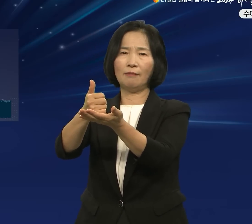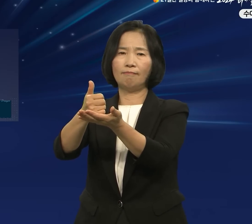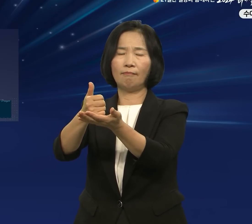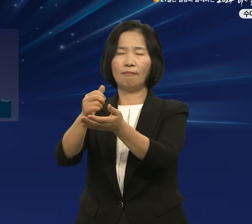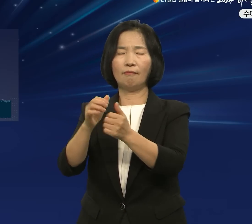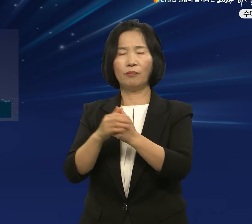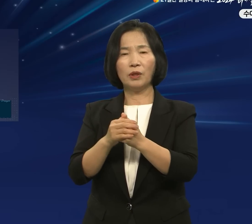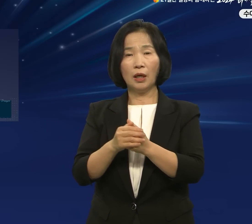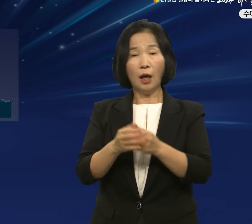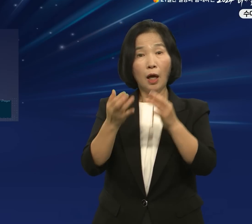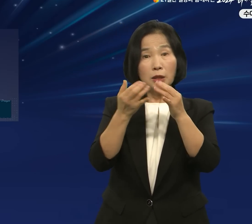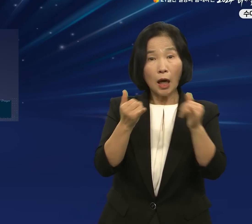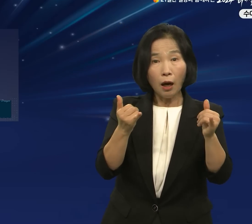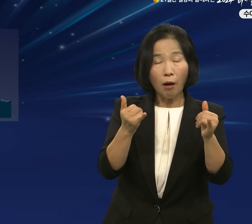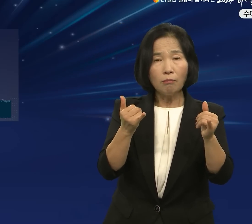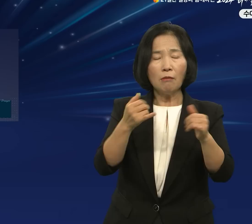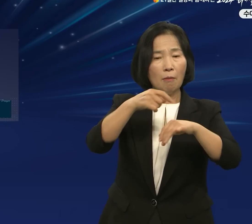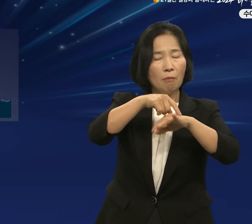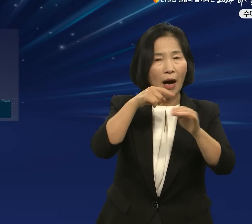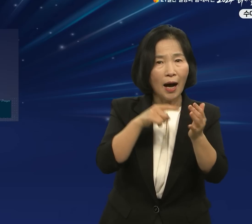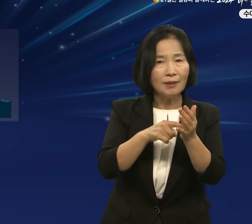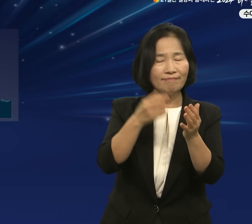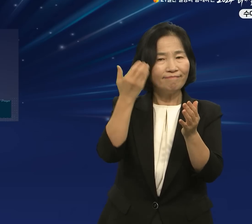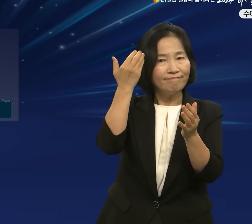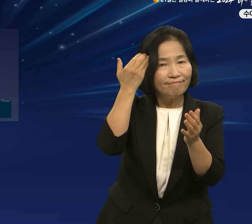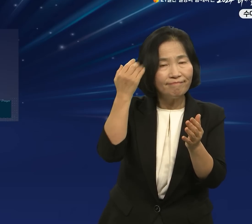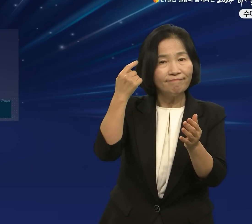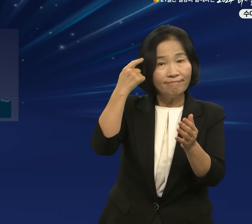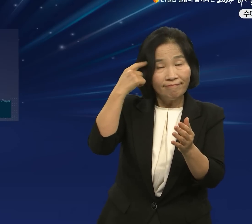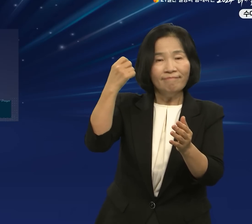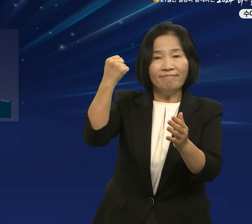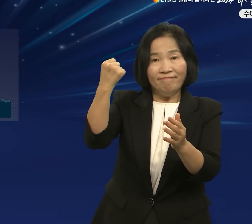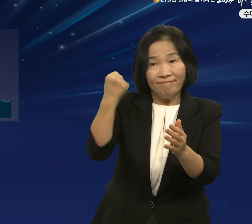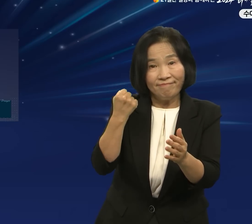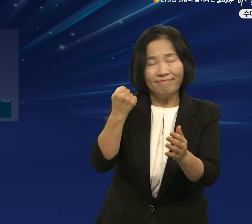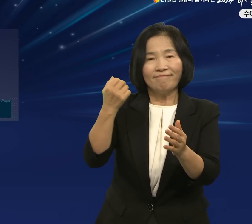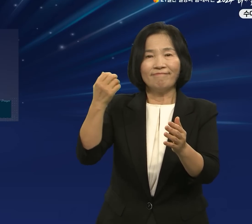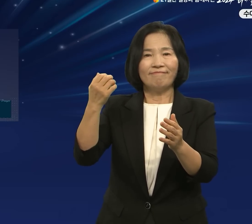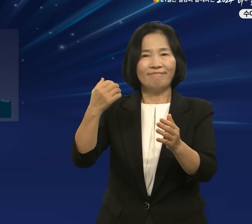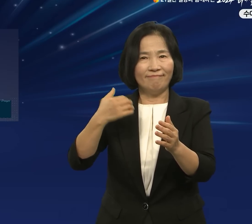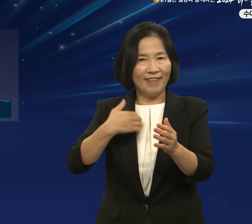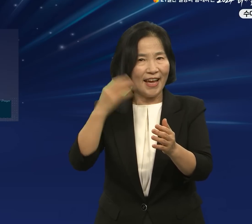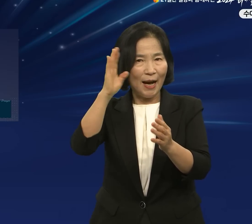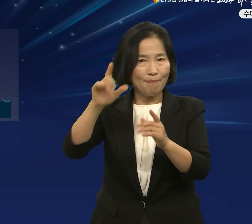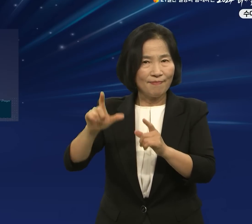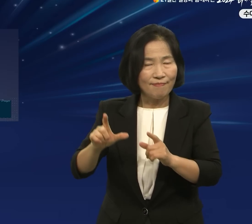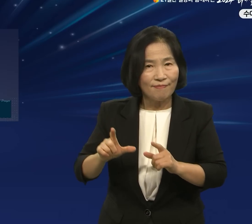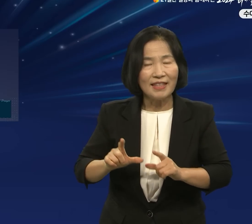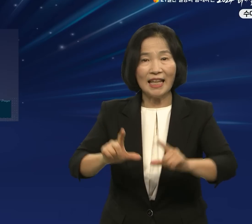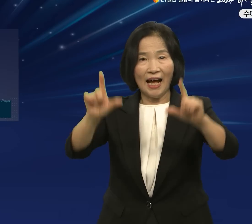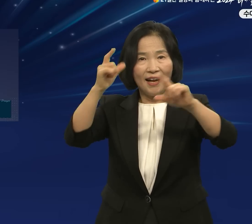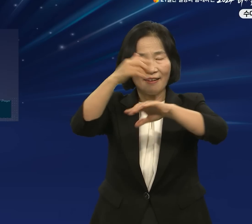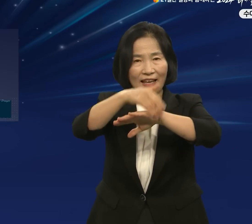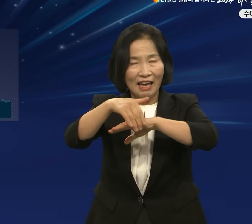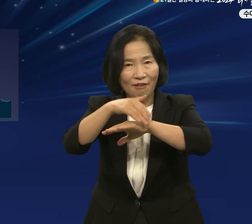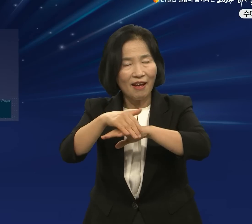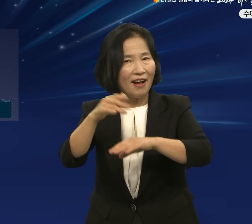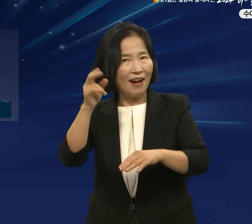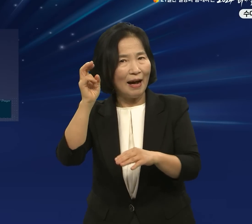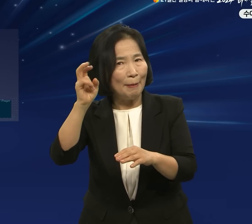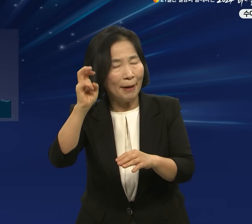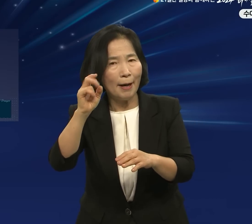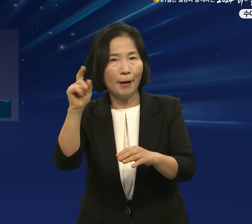사람이 마음과 의지와 지성으로 자기의 인생을 생각하고 계획하고